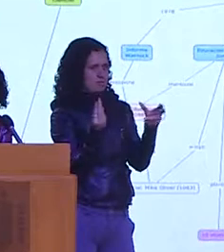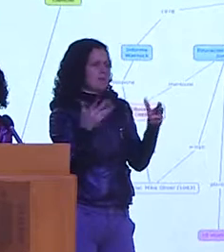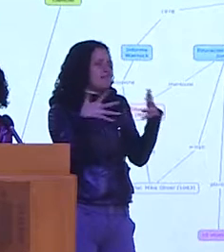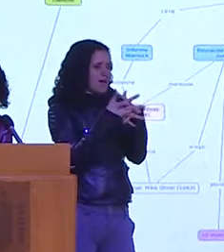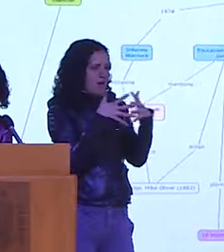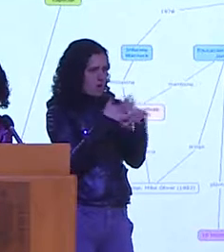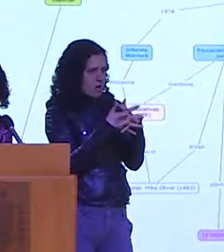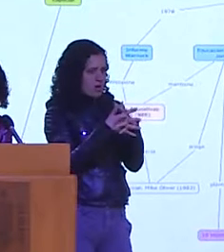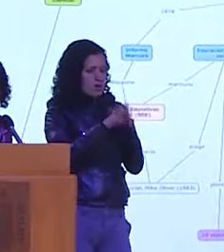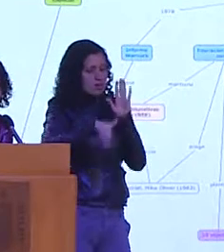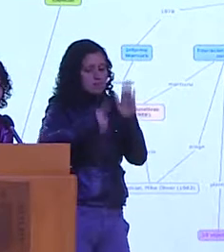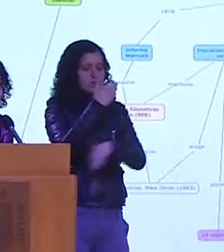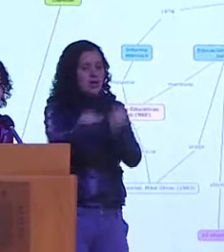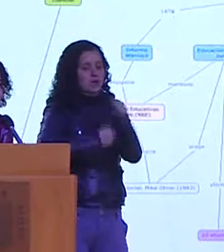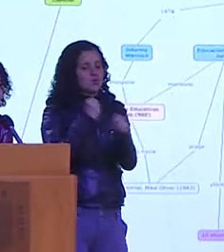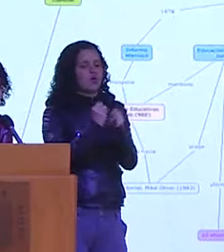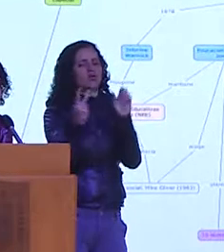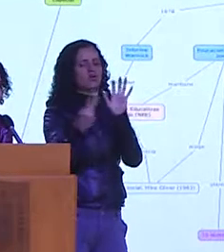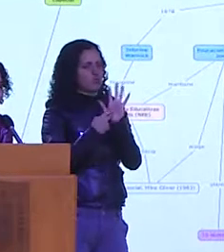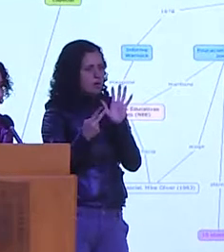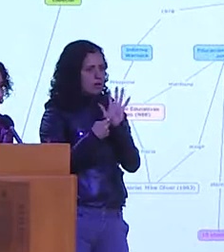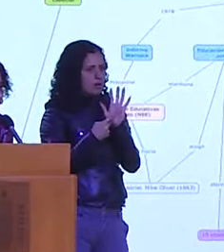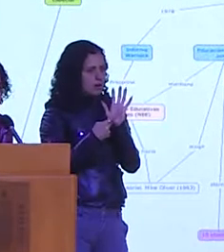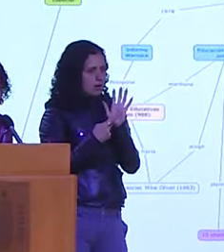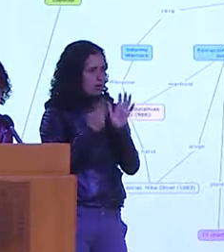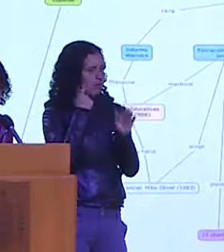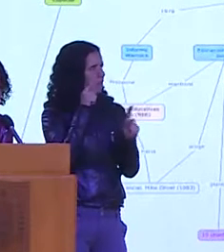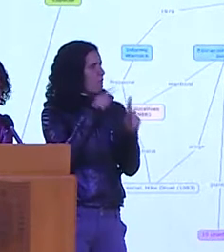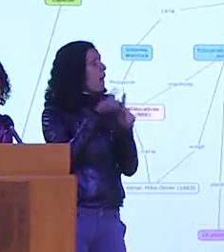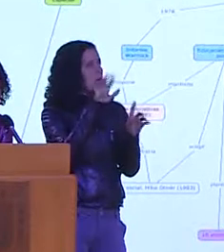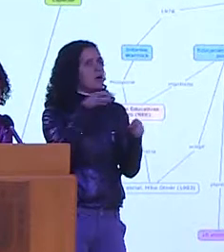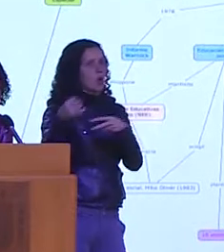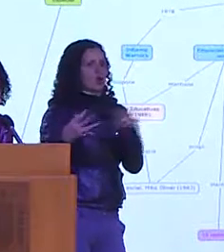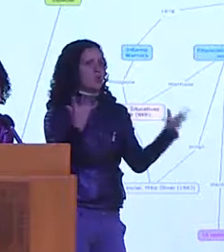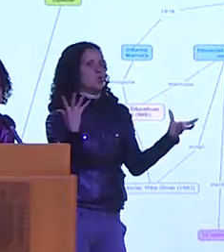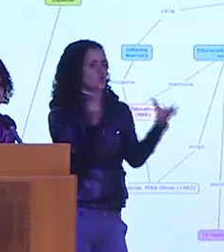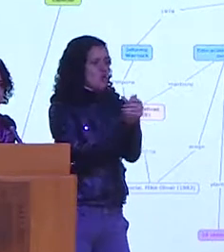a partir del año 2000 empezamos con esa idea de educación